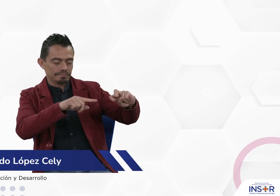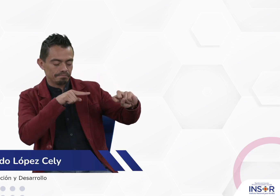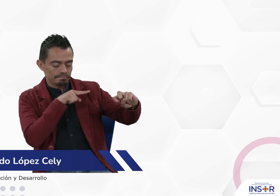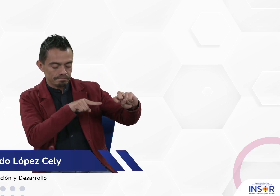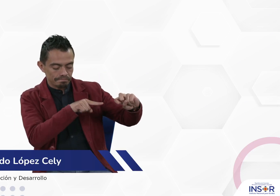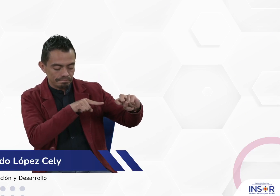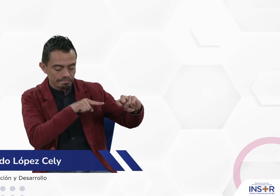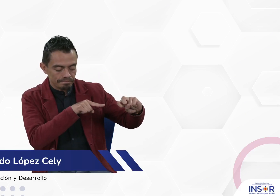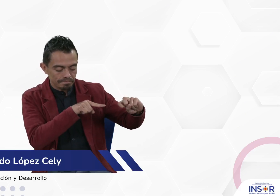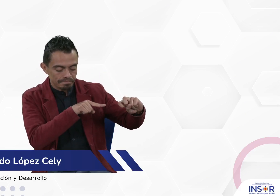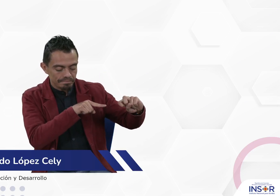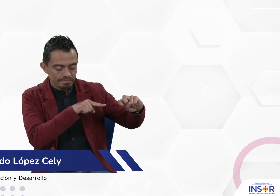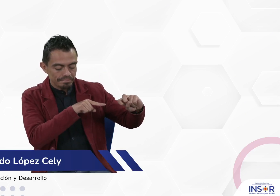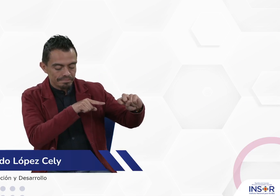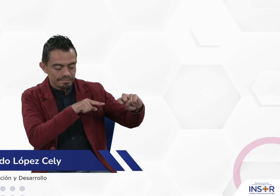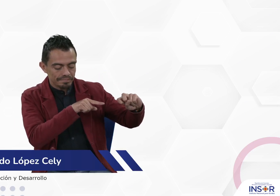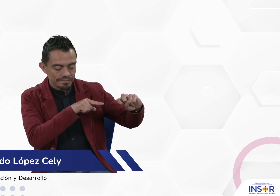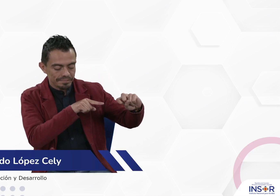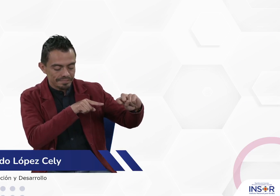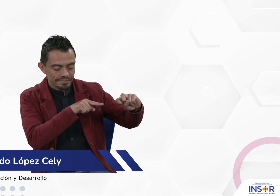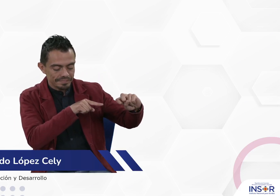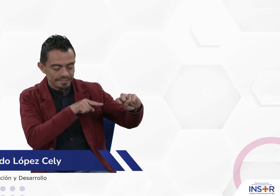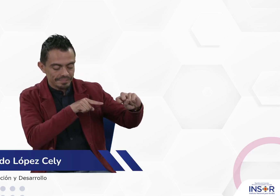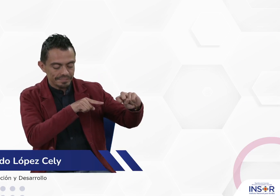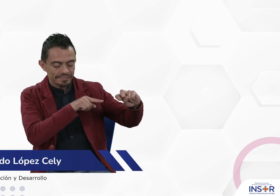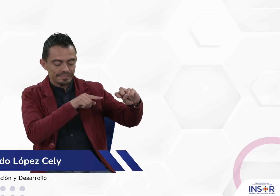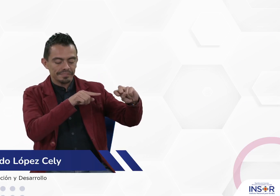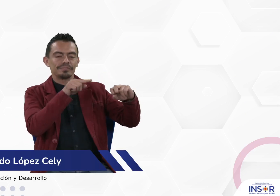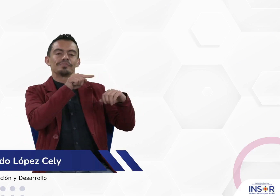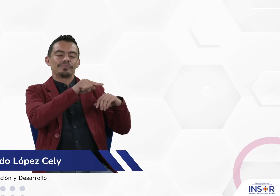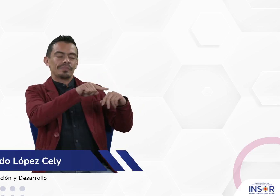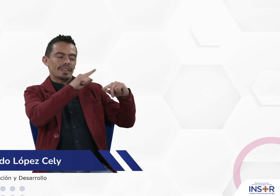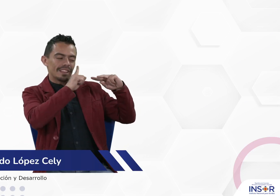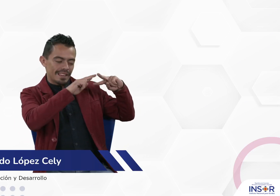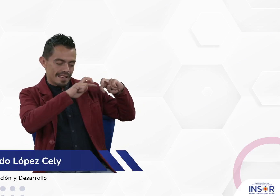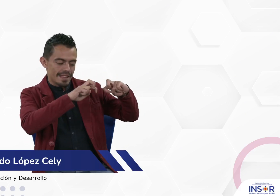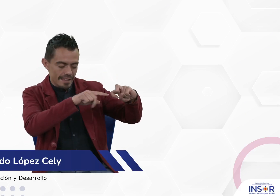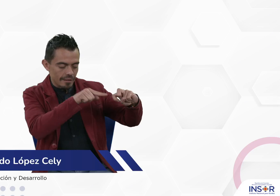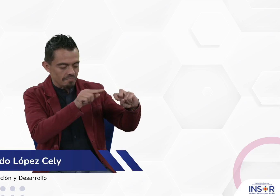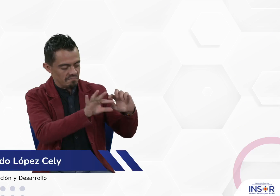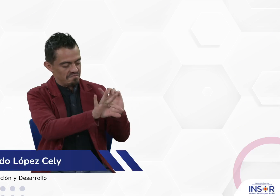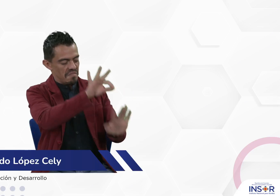Sabemos que en el campo de las investigaciones